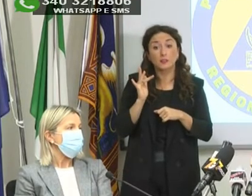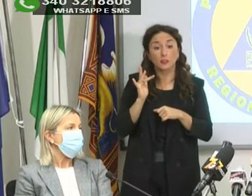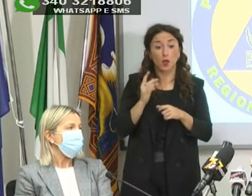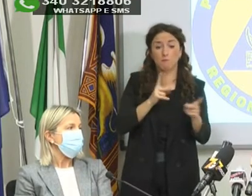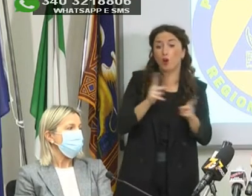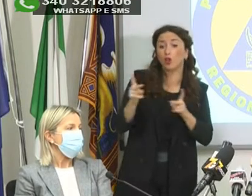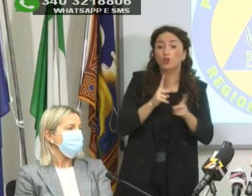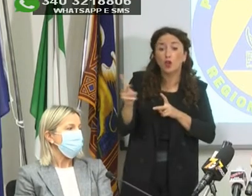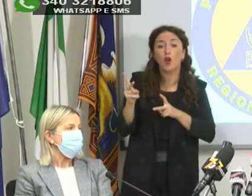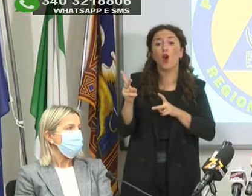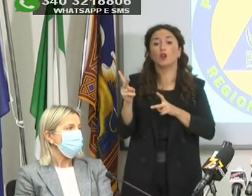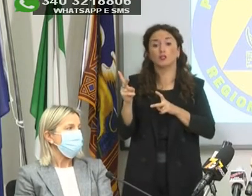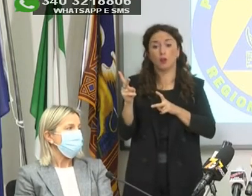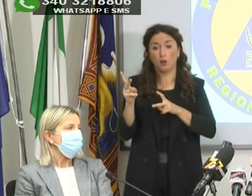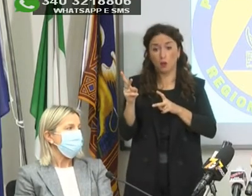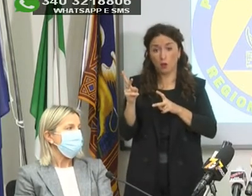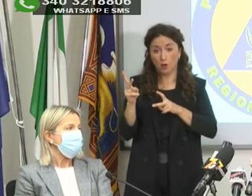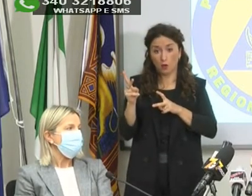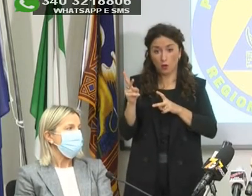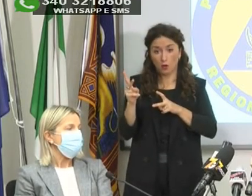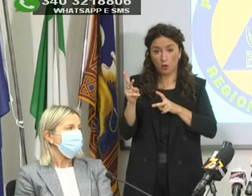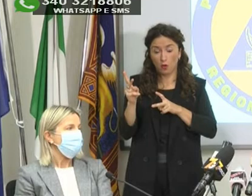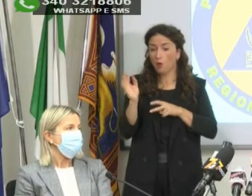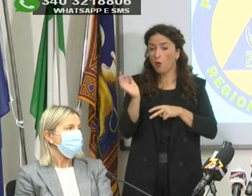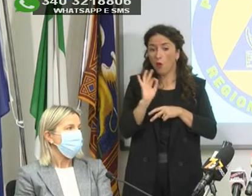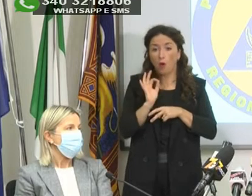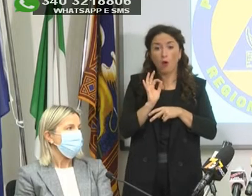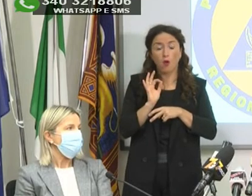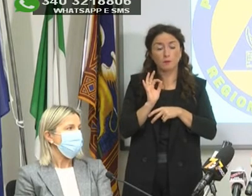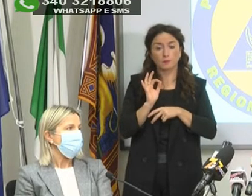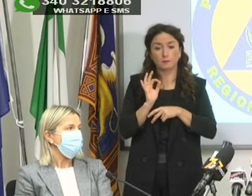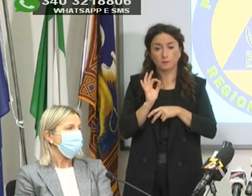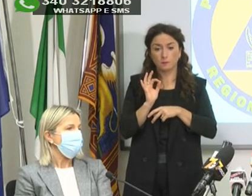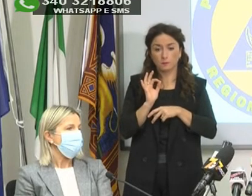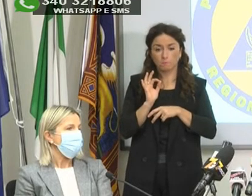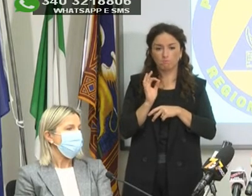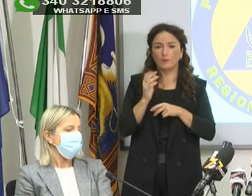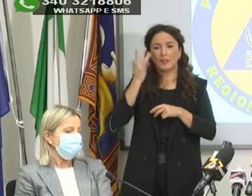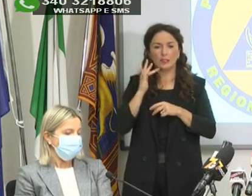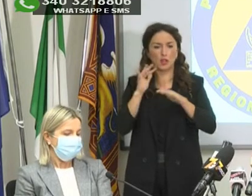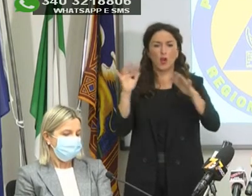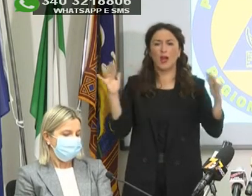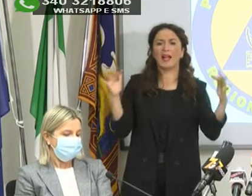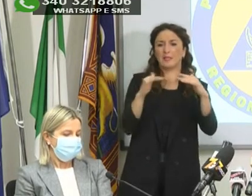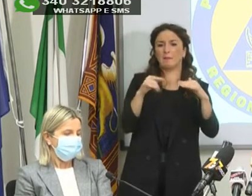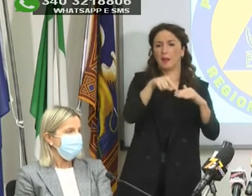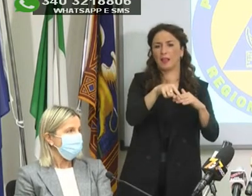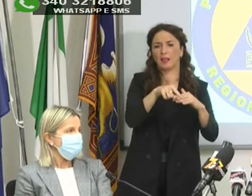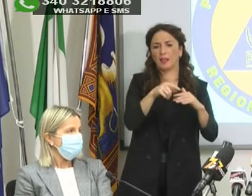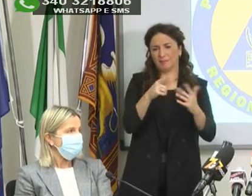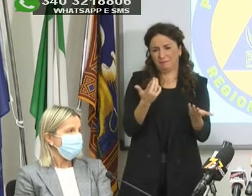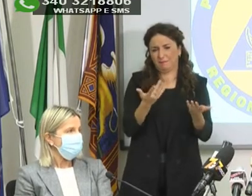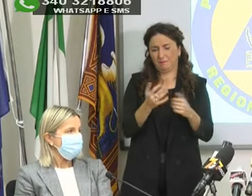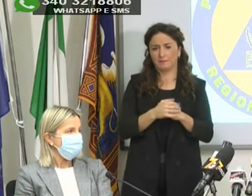PS, nei pronto soccorso, di andare, diciamo, a creare assembramenti e soprattutto, voglio